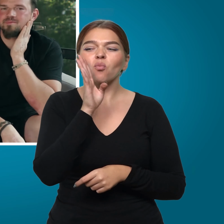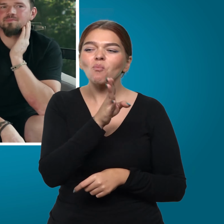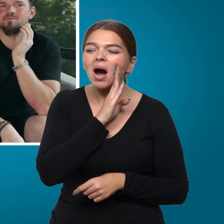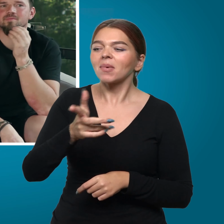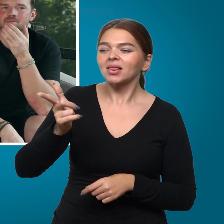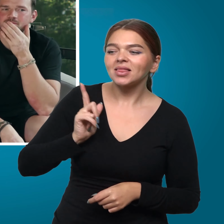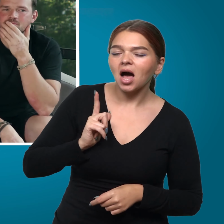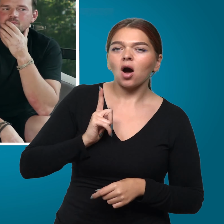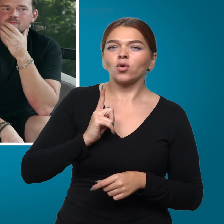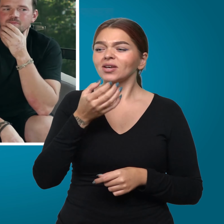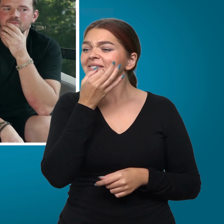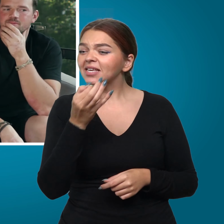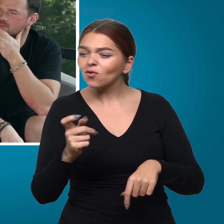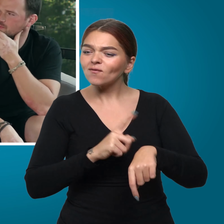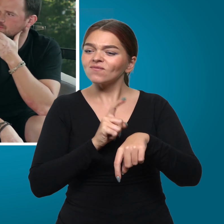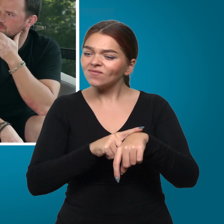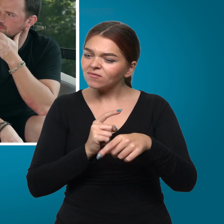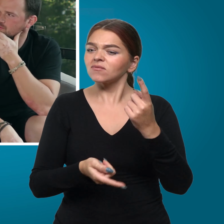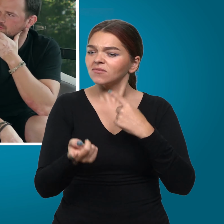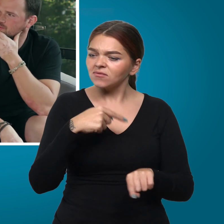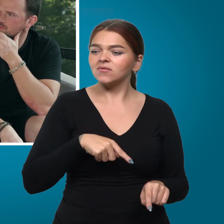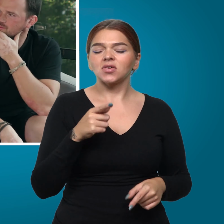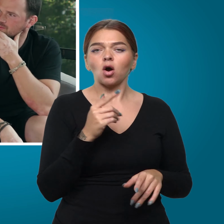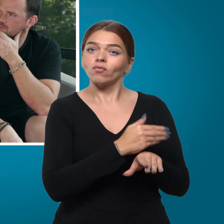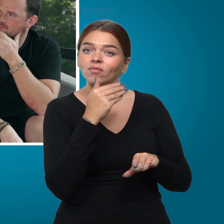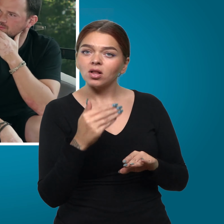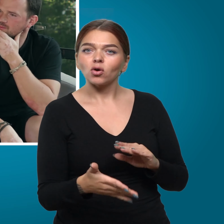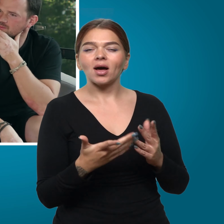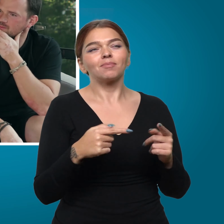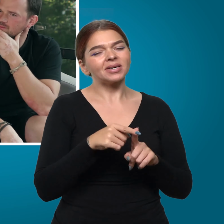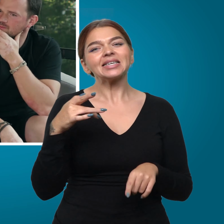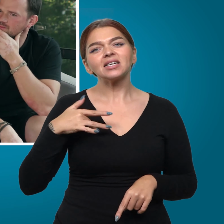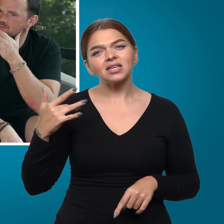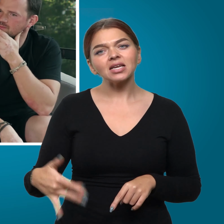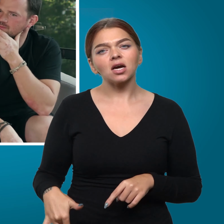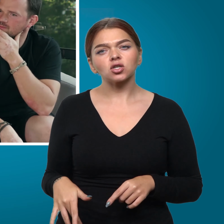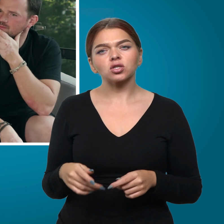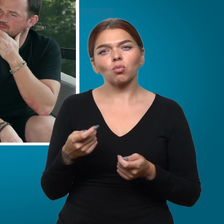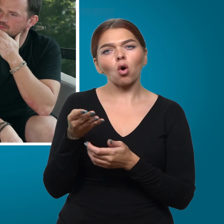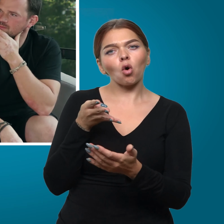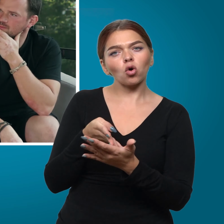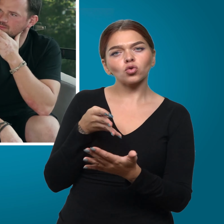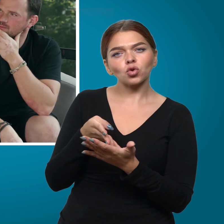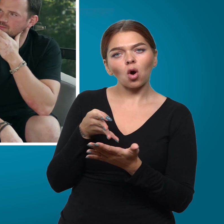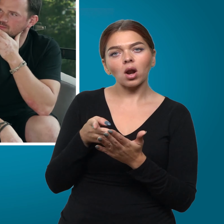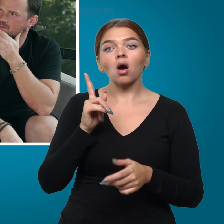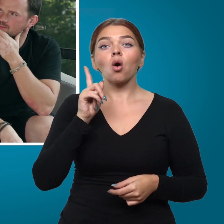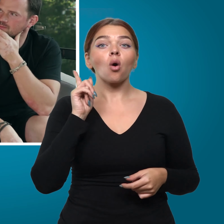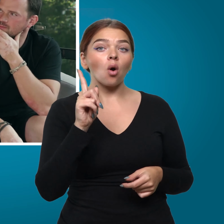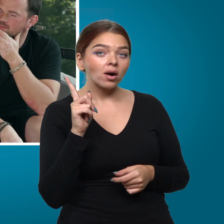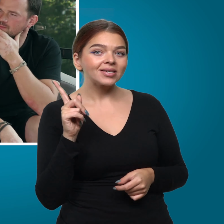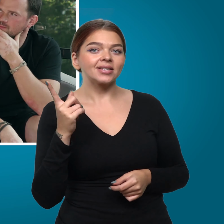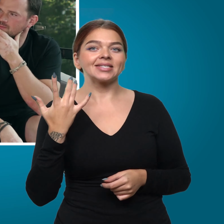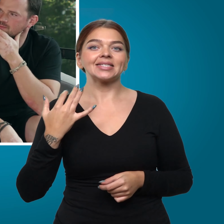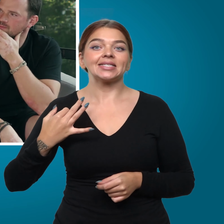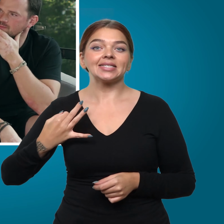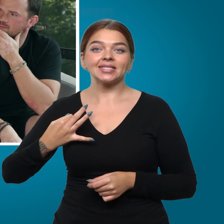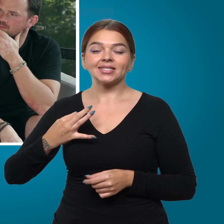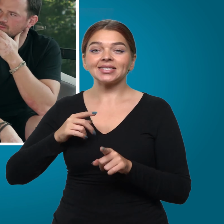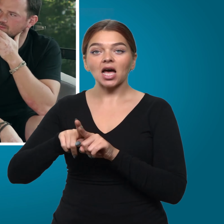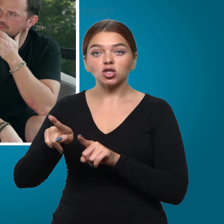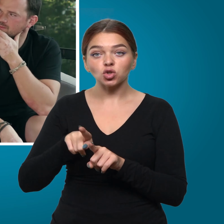griežtai, o vat mano sesuo, jinai perėmė kitą taktiką. Jinai pradėjo mamai viską pasakoti.